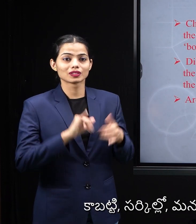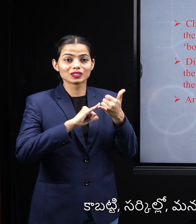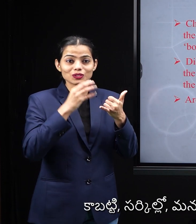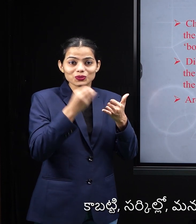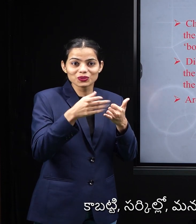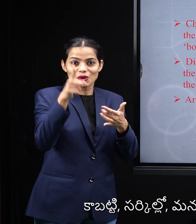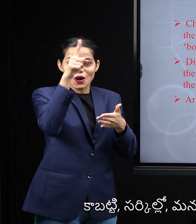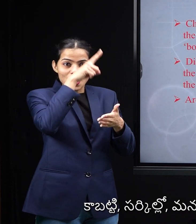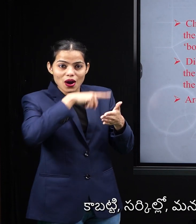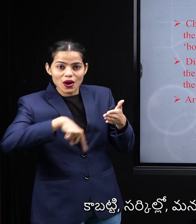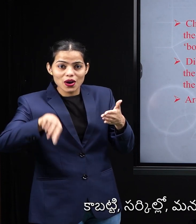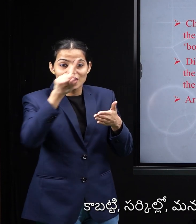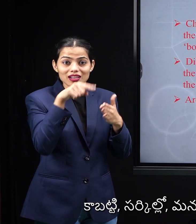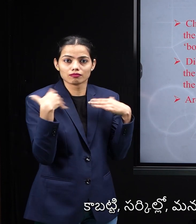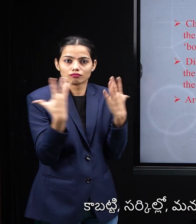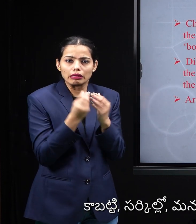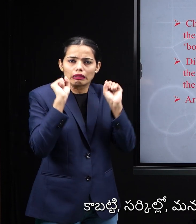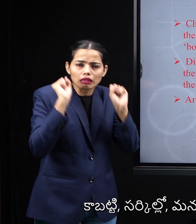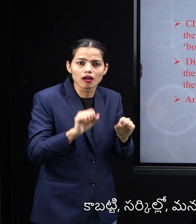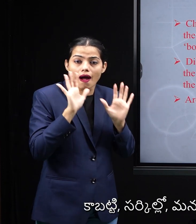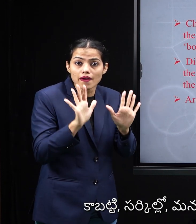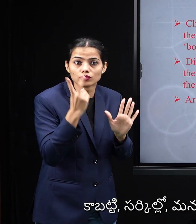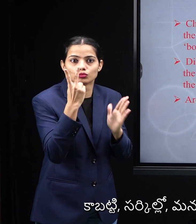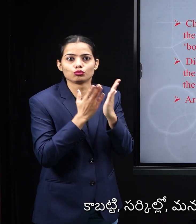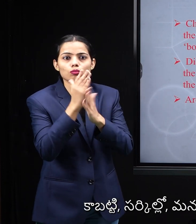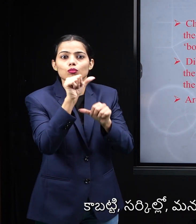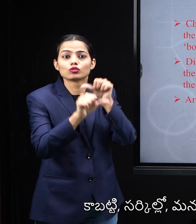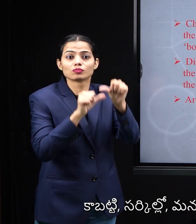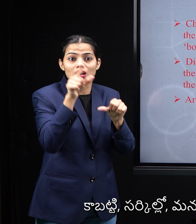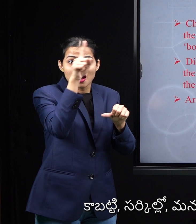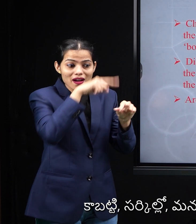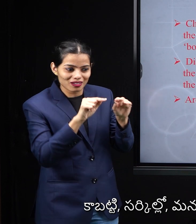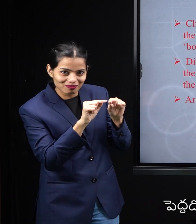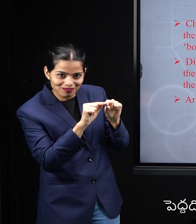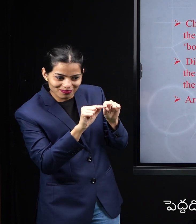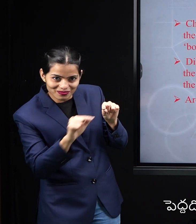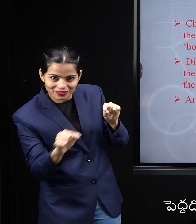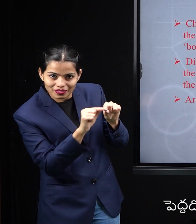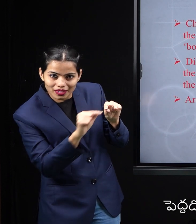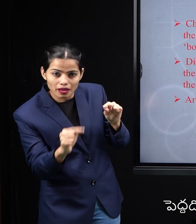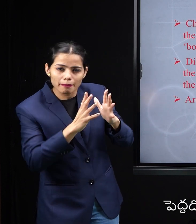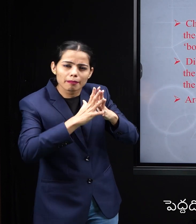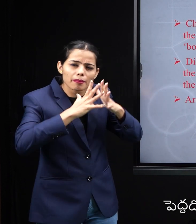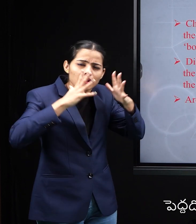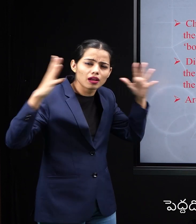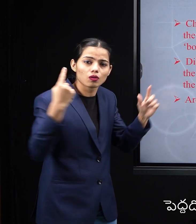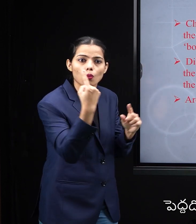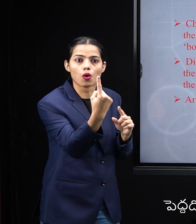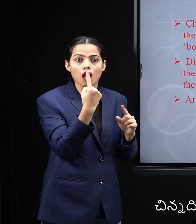కాబట్టి సర్కిల్లో మనకు రెండు సాధ్యమైన ఆర్కులు ఉండవచ్చు. పెద్దది మేజర్ ఆర్క్ అని మరియు